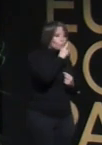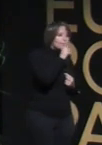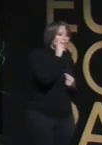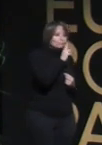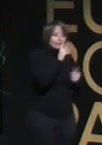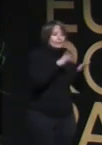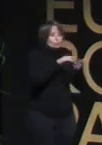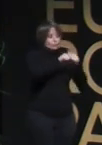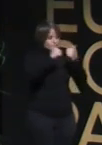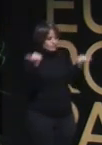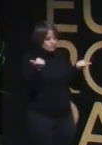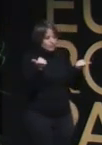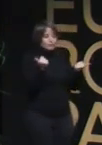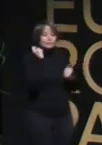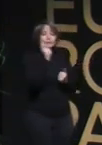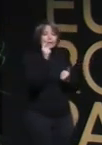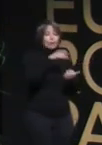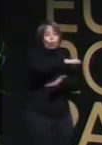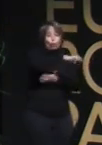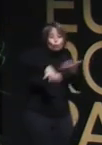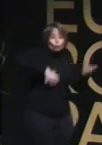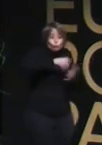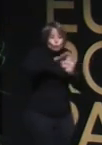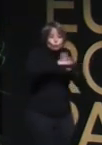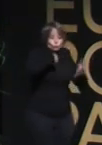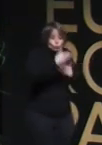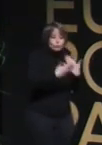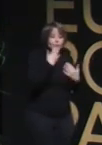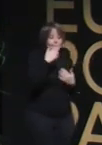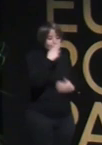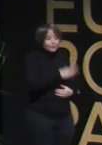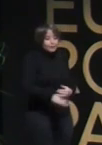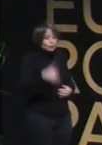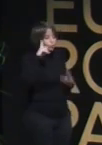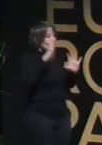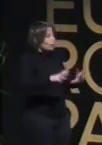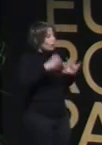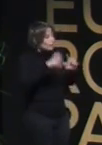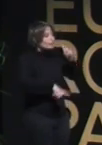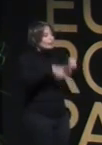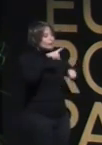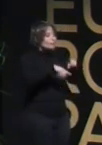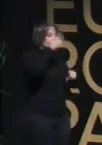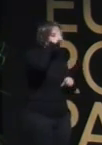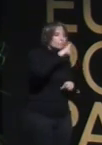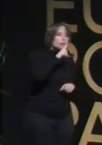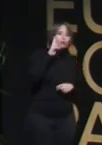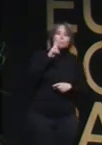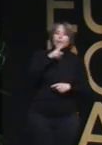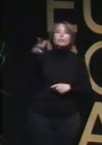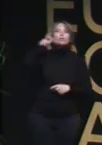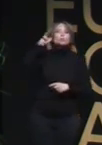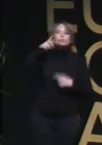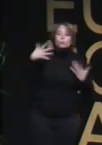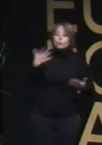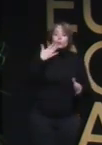separan, siguen en conflicto y el niño aprende el discurso que cada uno de los padres necesita escuchar. Entonces, cuando